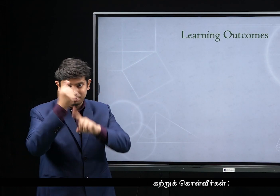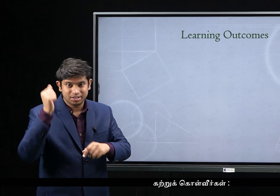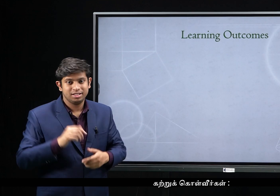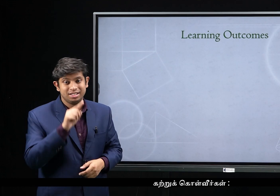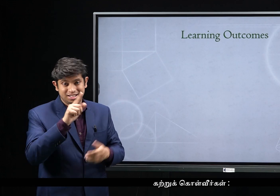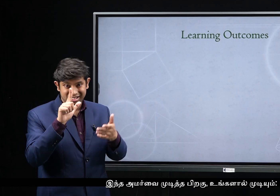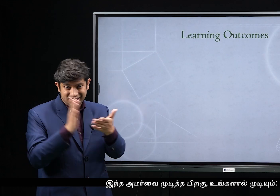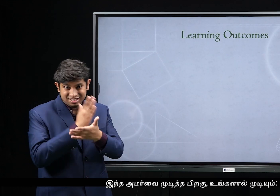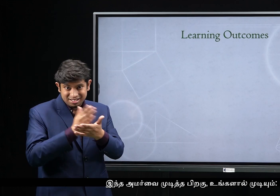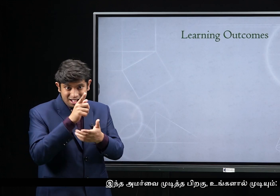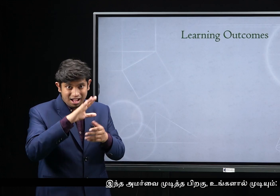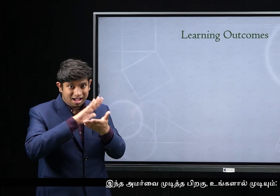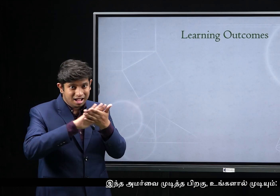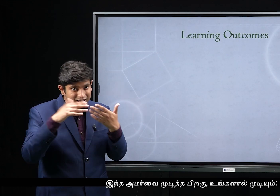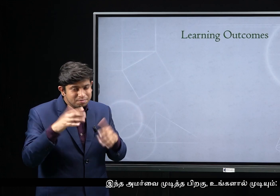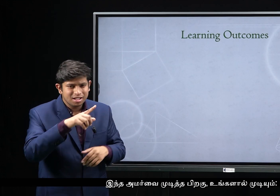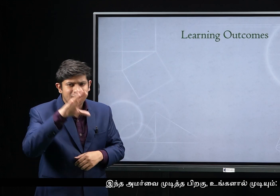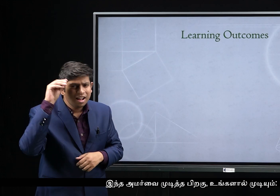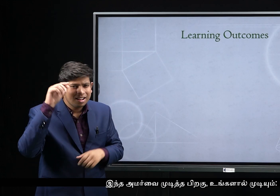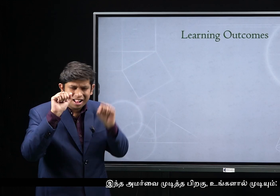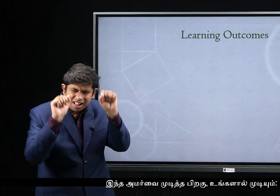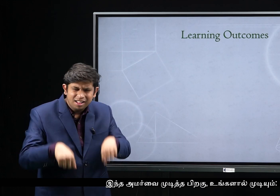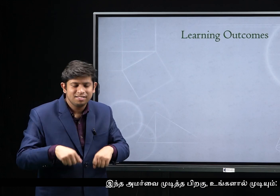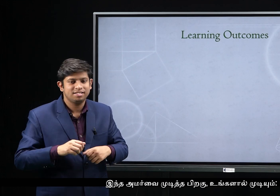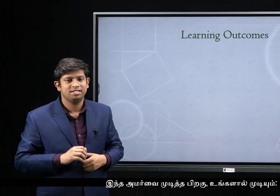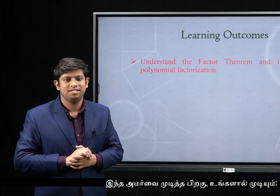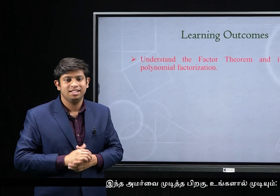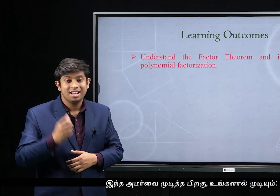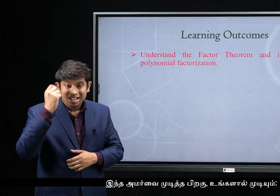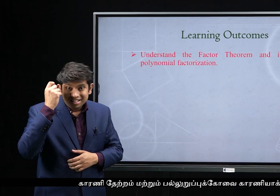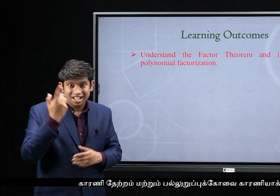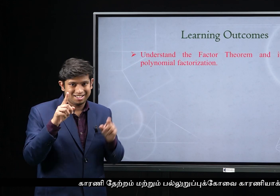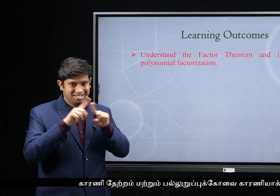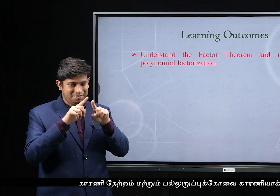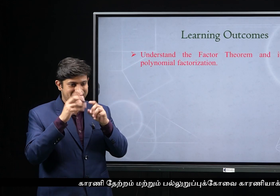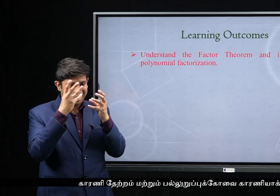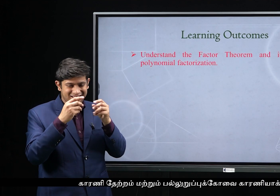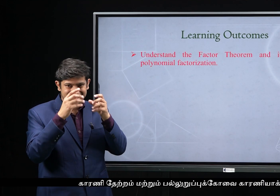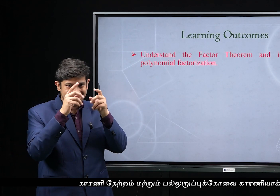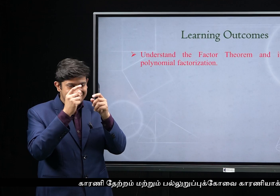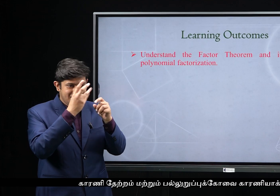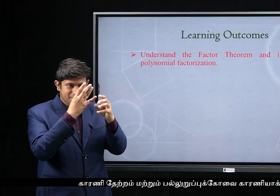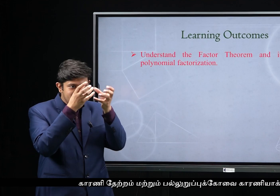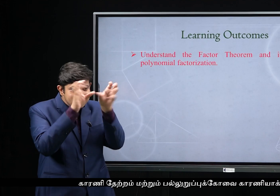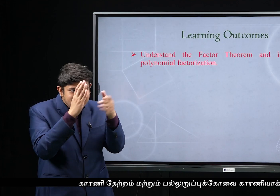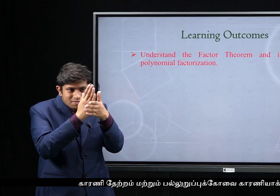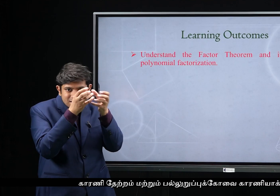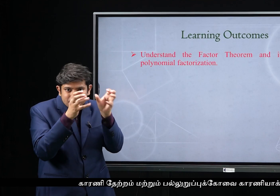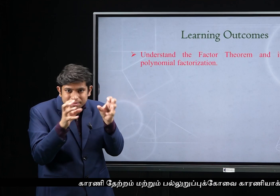கற்றுக்கொள்வீர்கள். இந்த அமர்வை முடித்த பிறகு நீங்கள் புரிந்து கொள்ள முடியும் காரணி தேற்றம் மற்றும் பல்லுறுப்பு